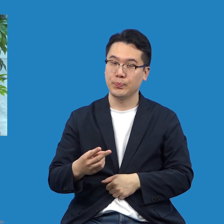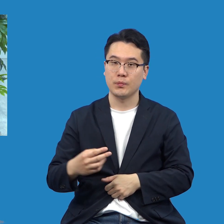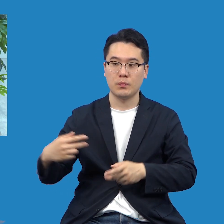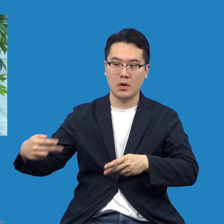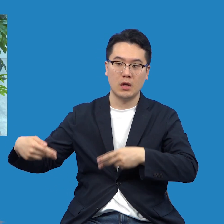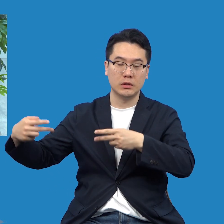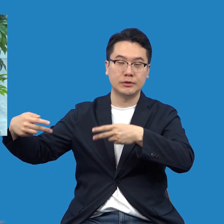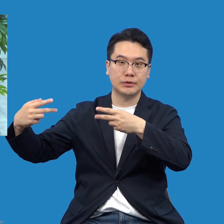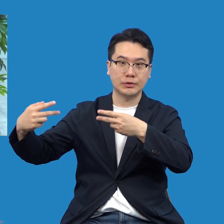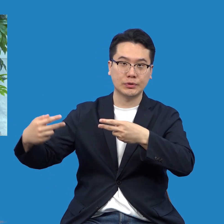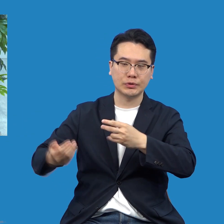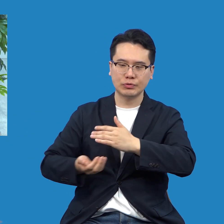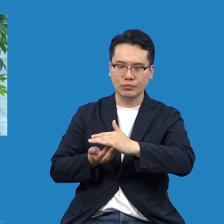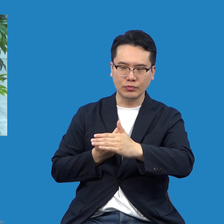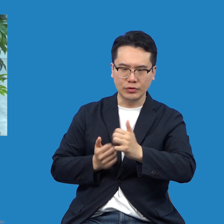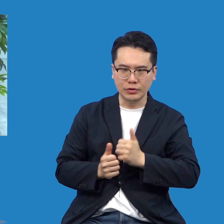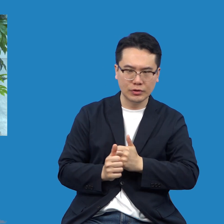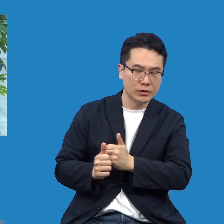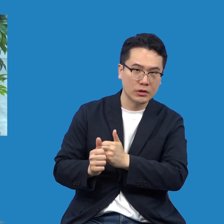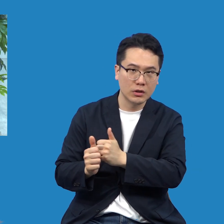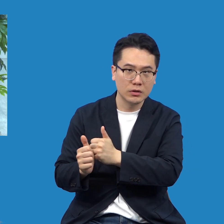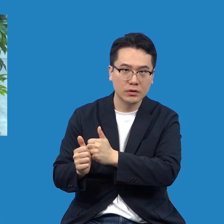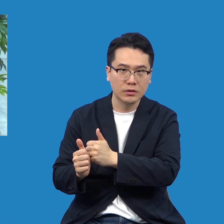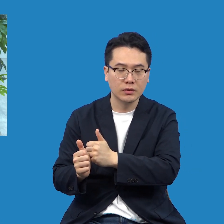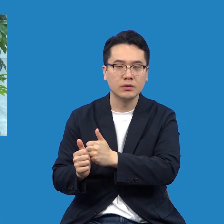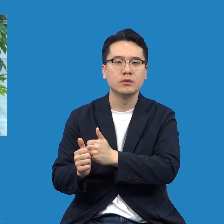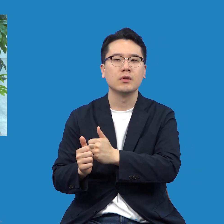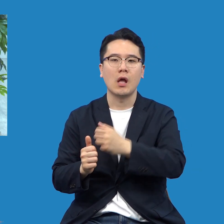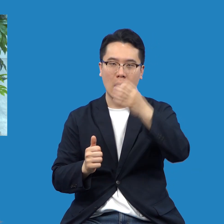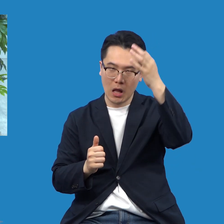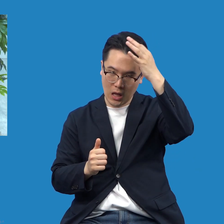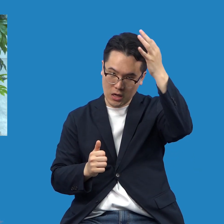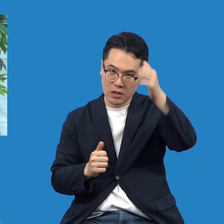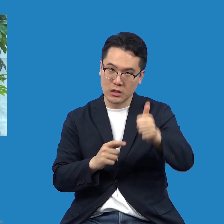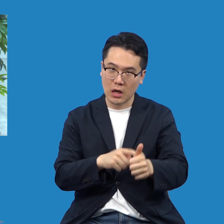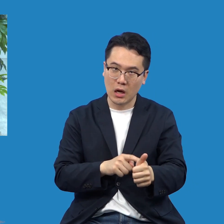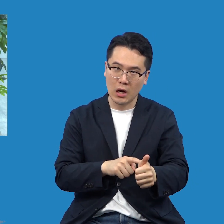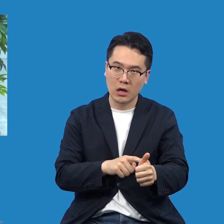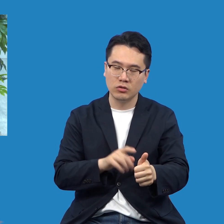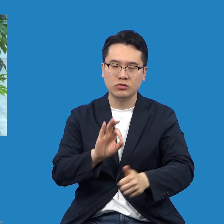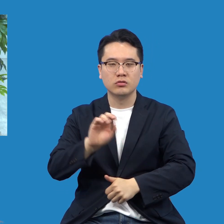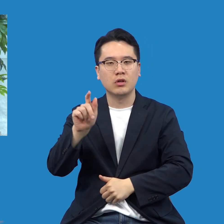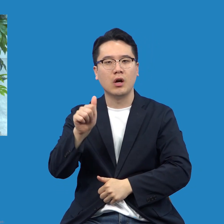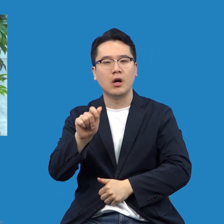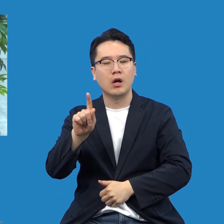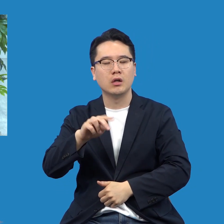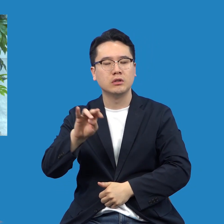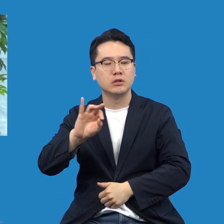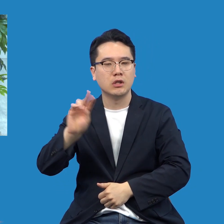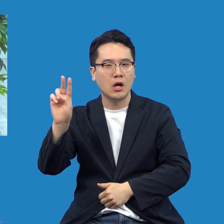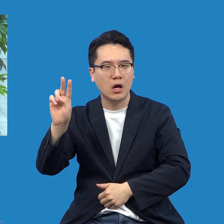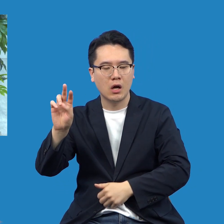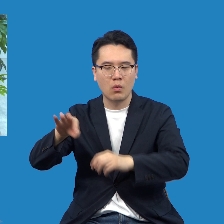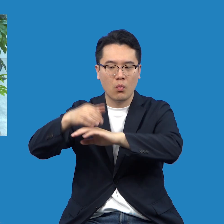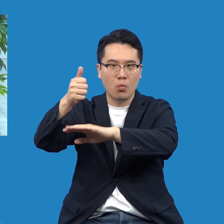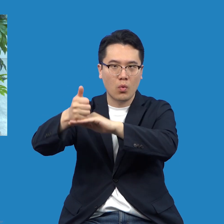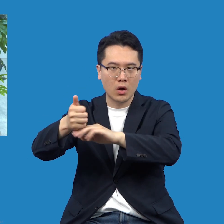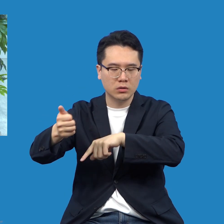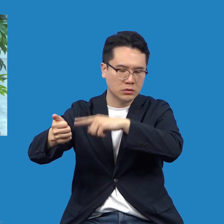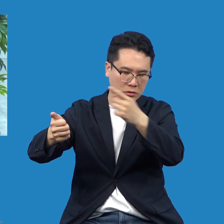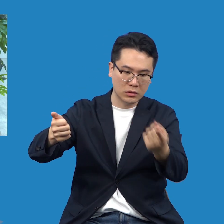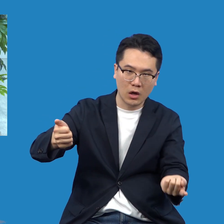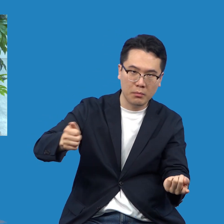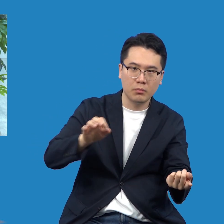엘리사와 아하시아 왕의 뒤를 이은 여호람 왕을 아주 극과 극으로 대비를 시키고